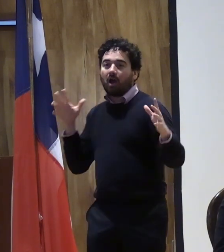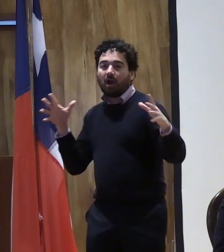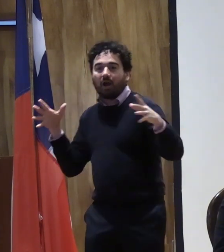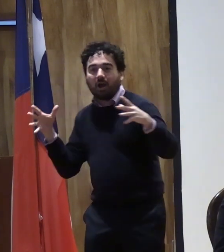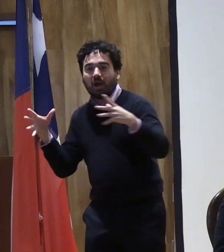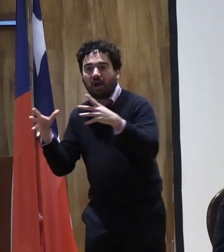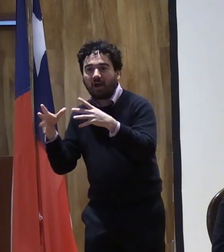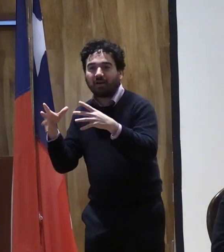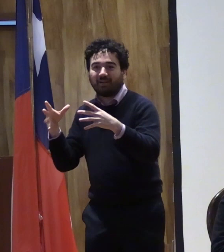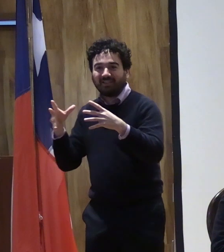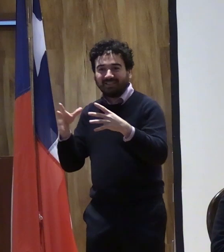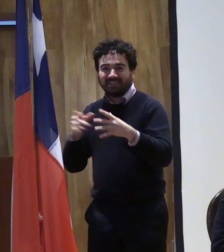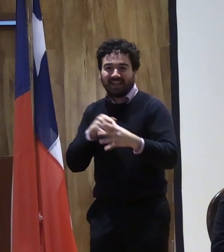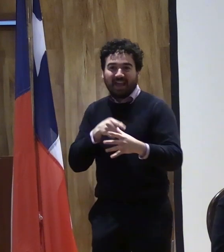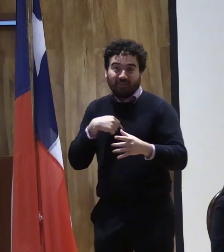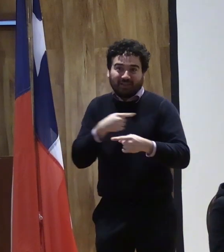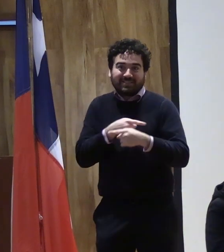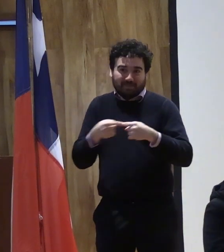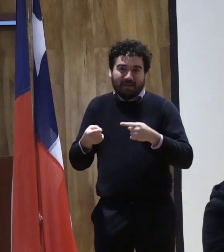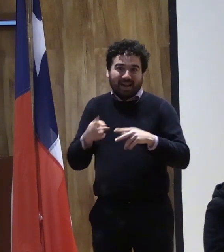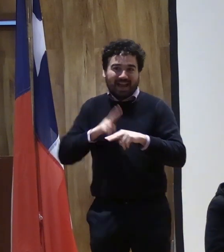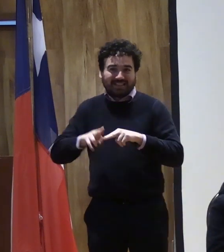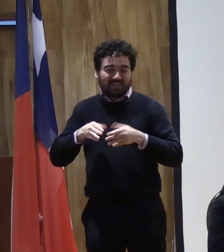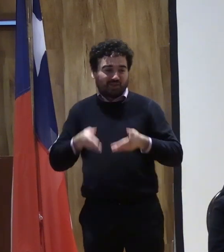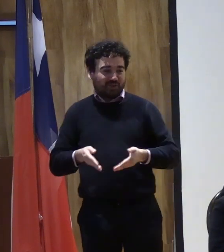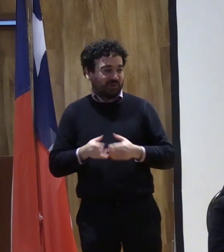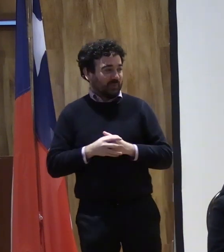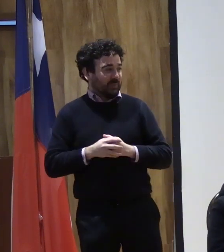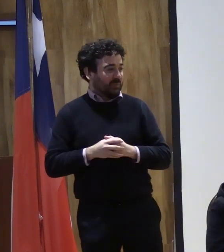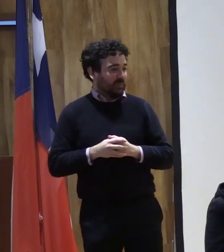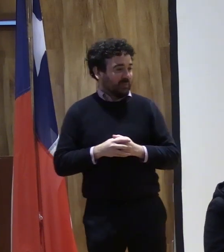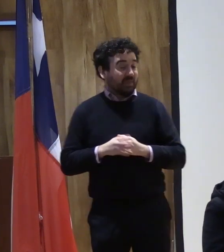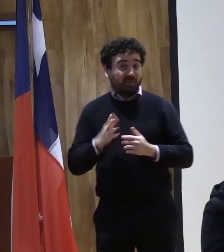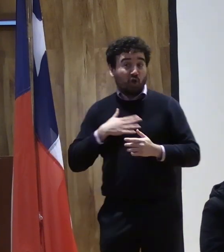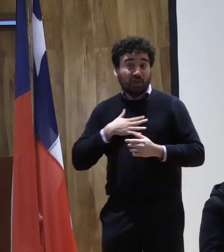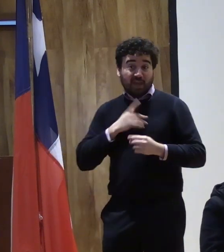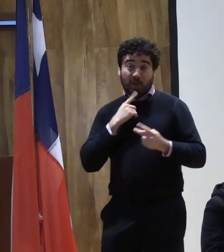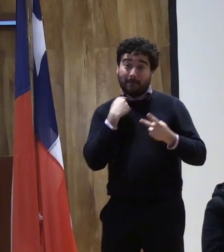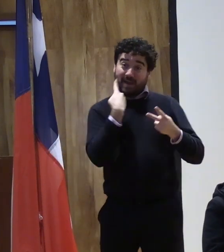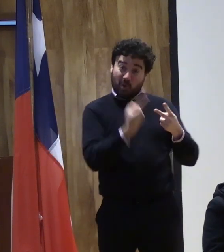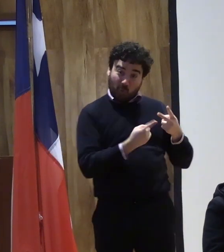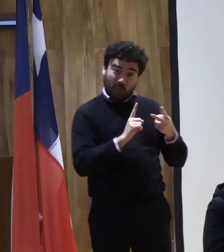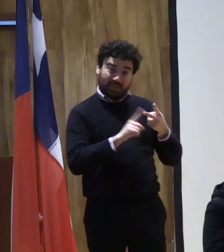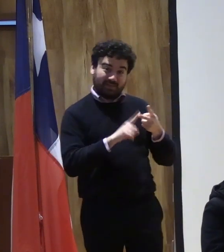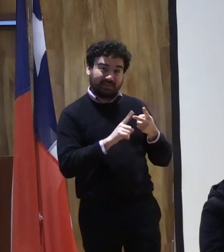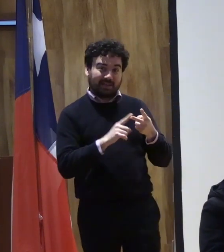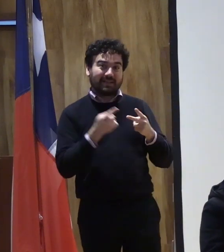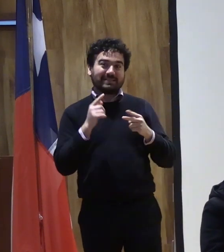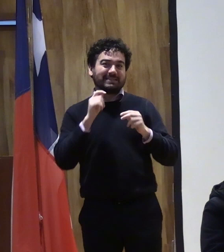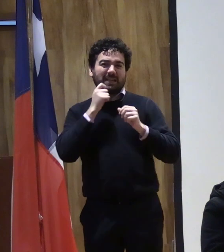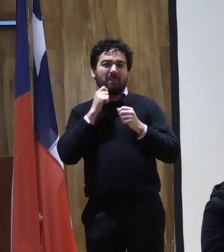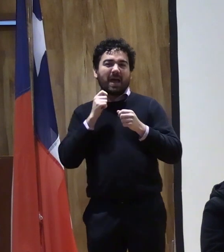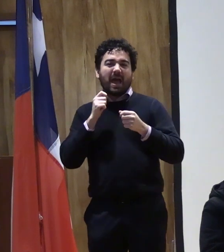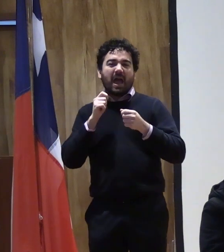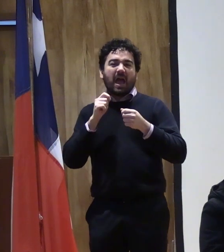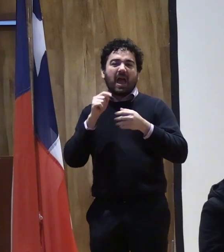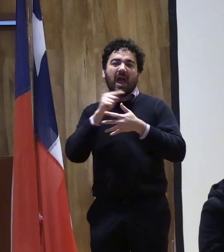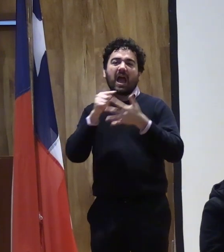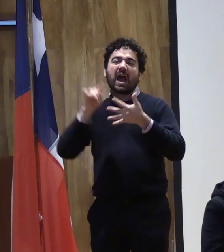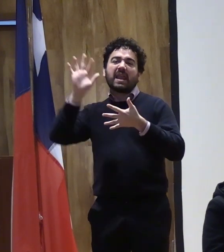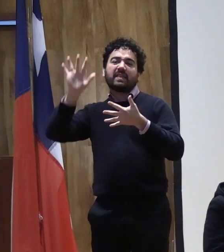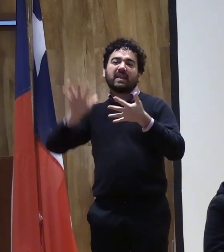esos aspectos. Te voy a seguir a hacer una pregunta que tiene que ver más que nada ahora con características del Sol. Por